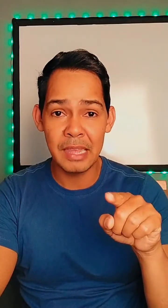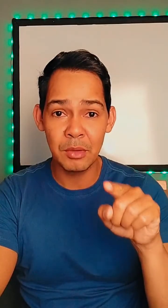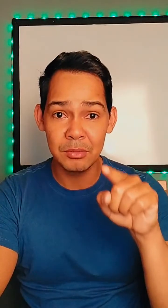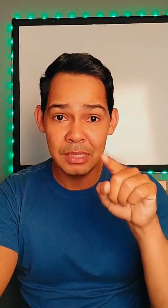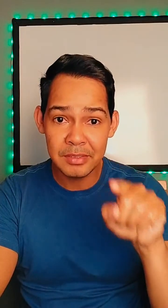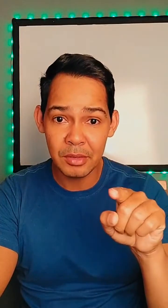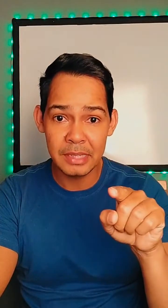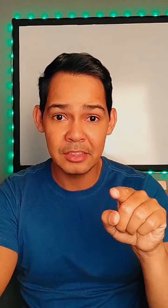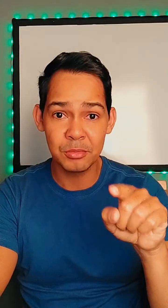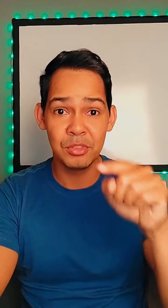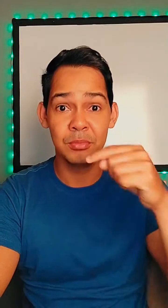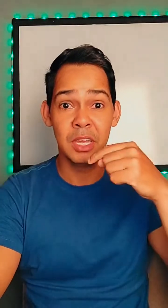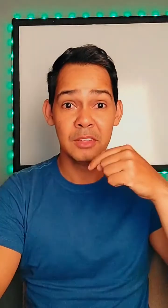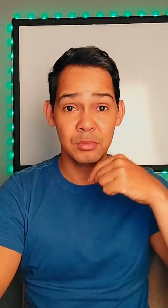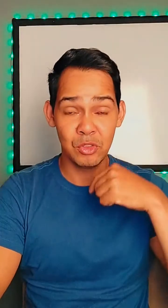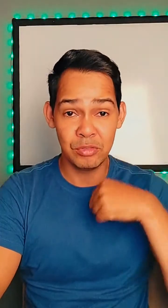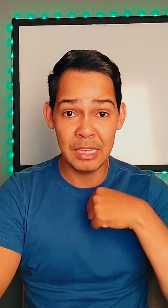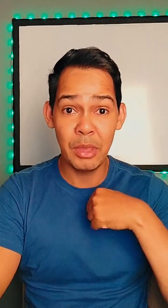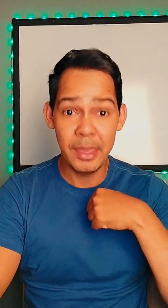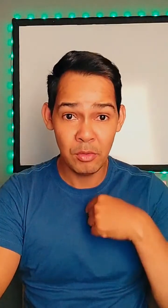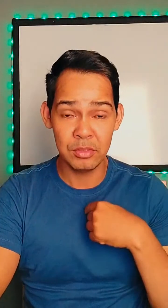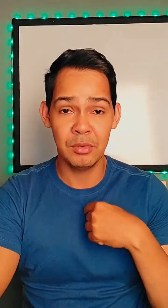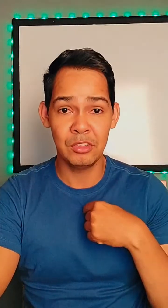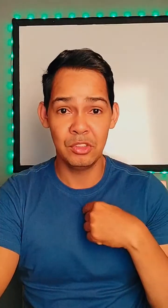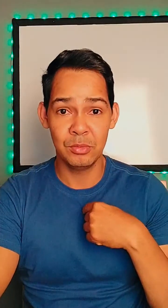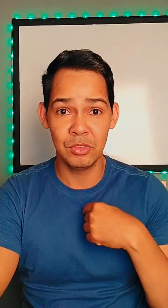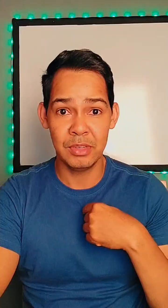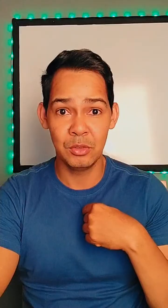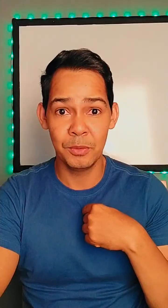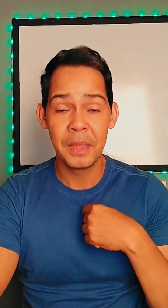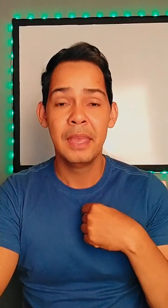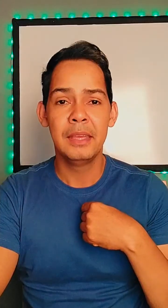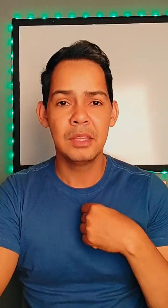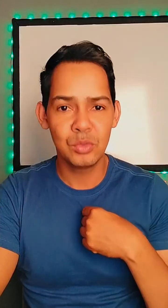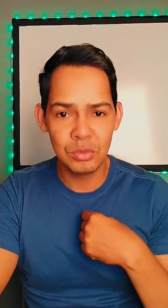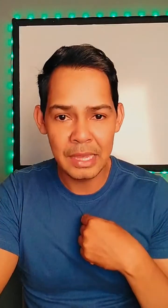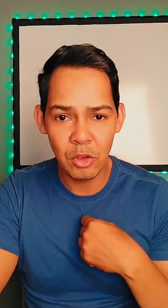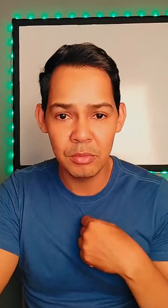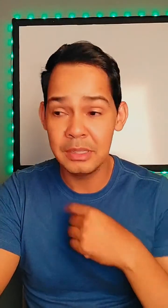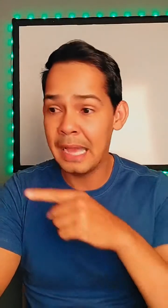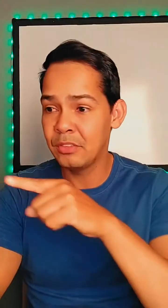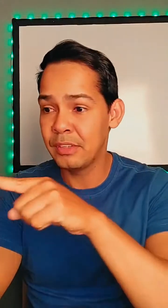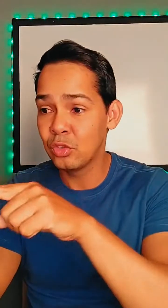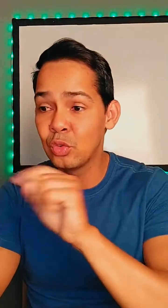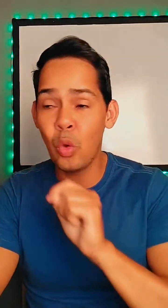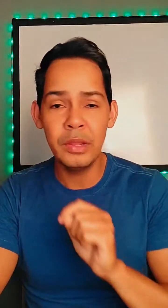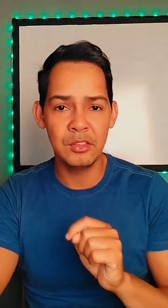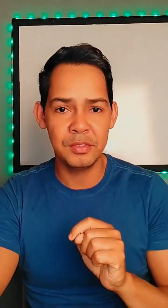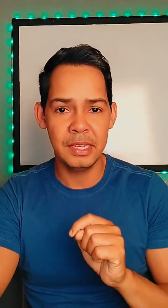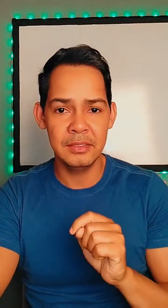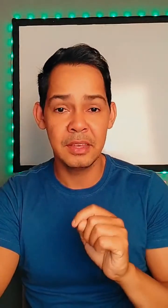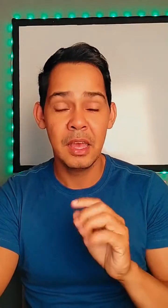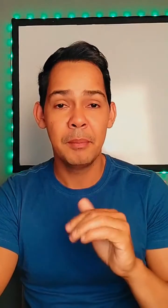quando esse alguém está desmotivado, eu vou ser o agente motivador. Então, estudar em comunidade faz toda a diferença para você